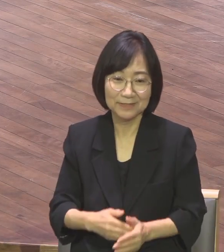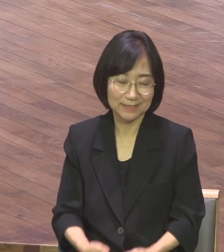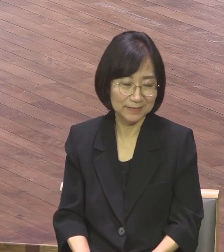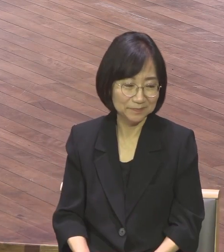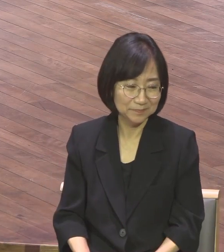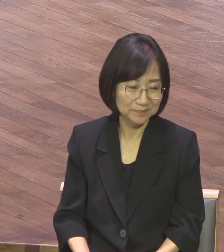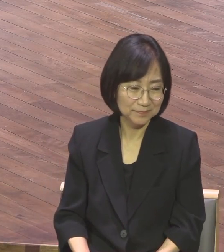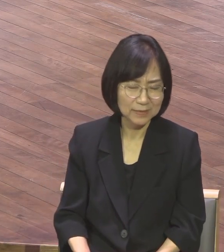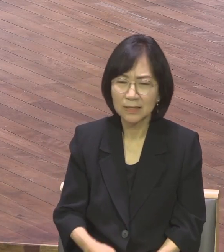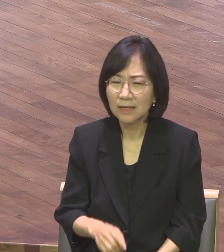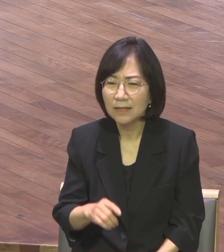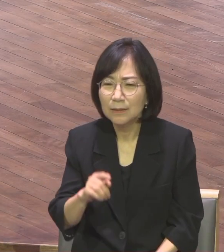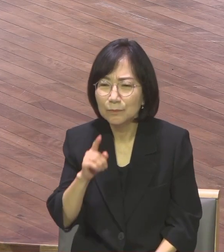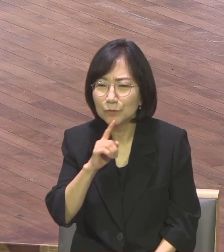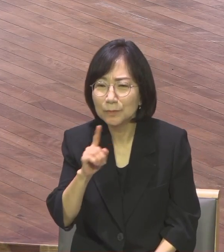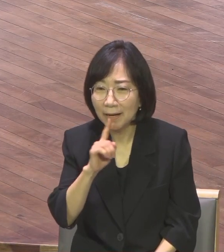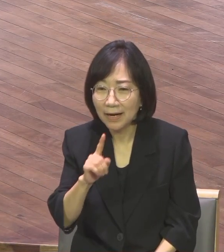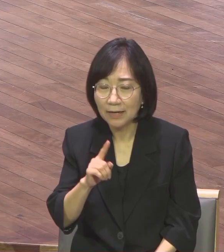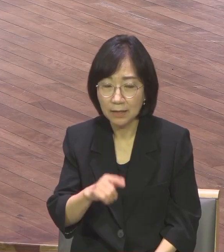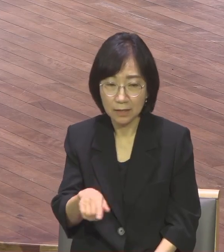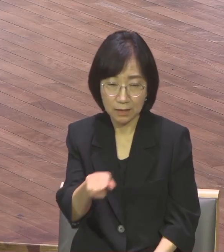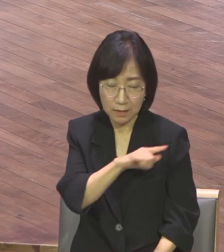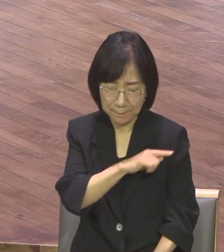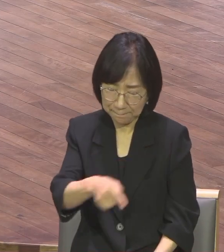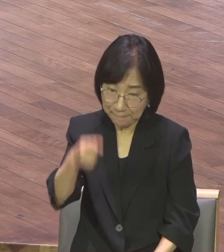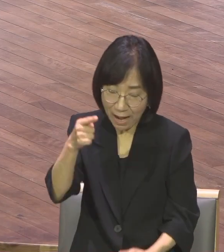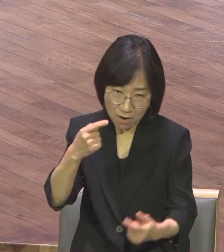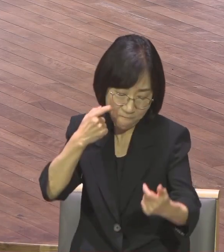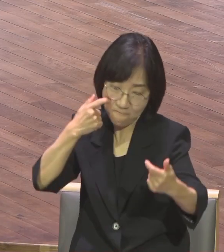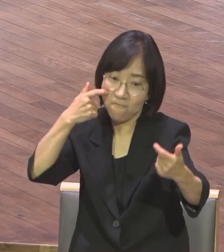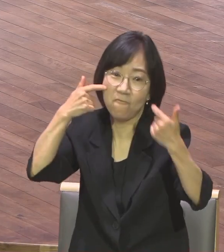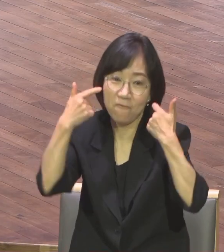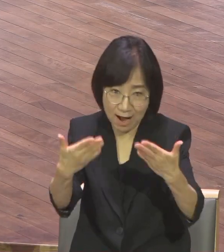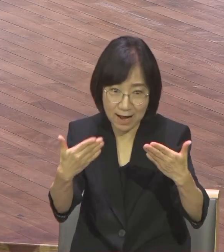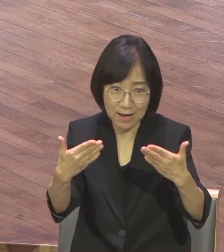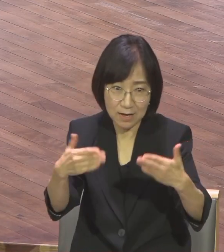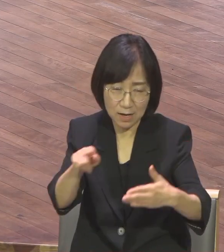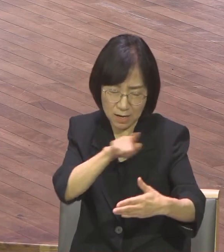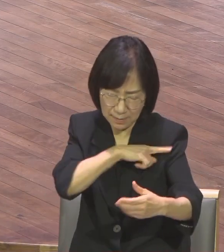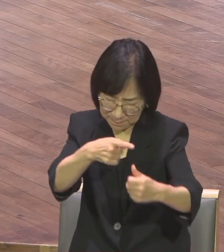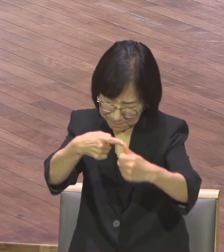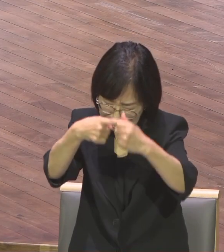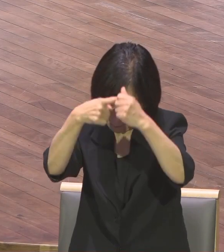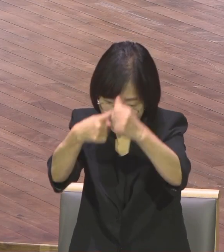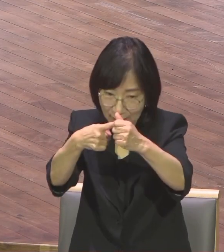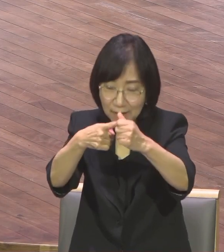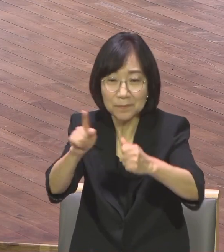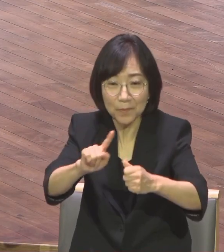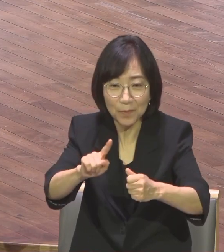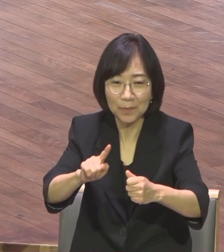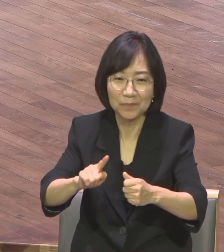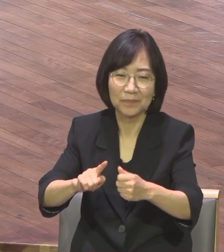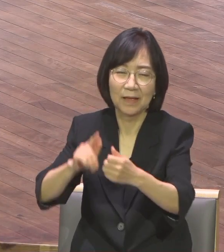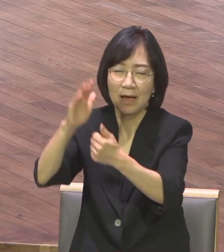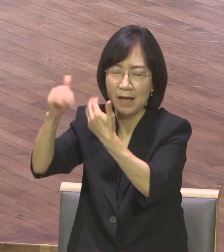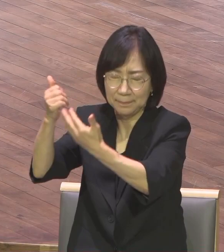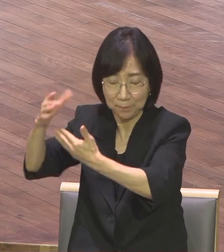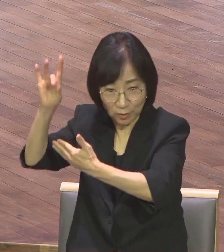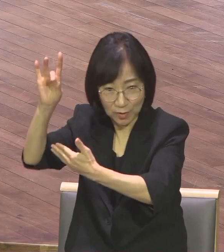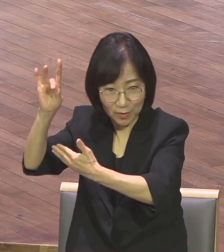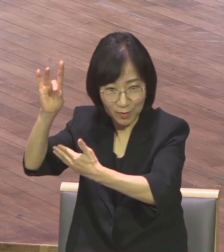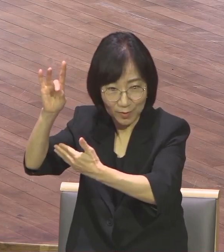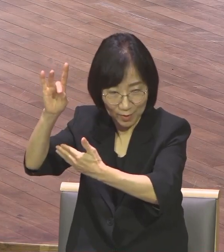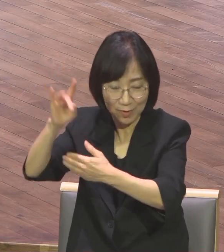이 말씀을 한마디로 뭐냐? 우선순위를 분명히 하고 삶을 살아라. 우선순위를. 복음을